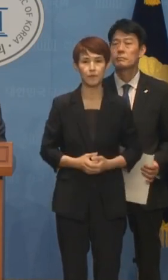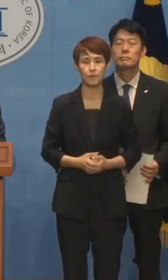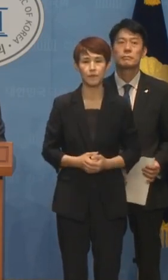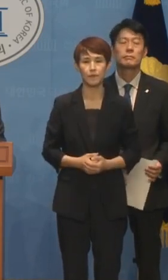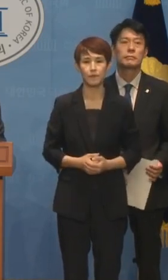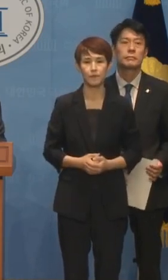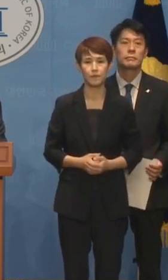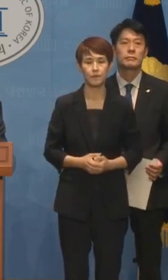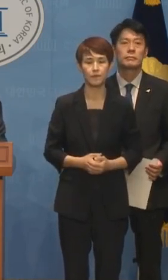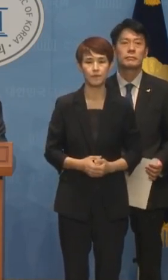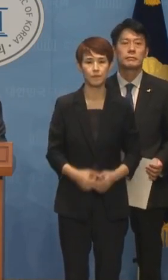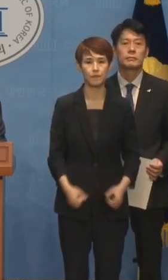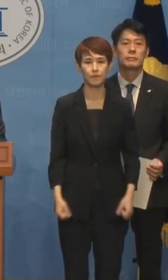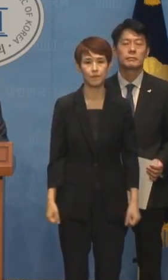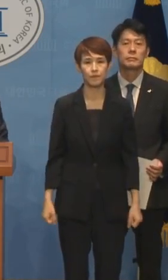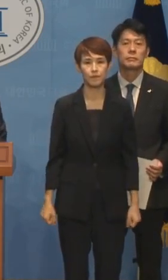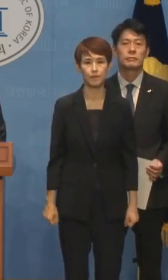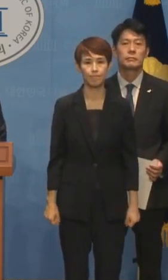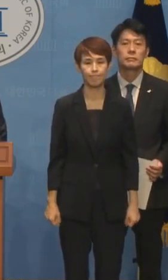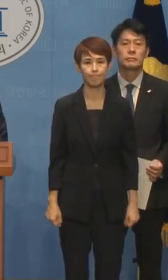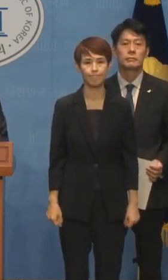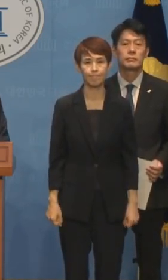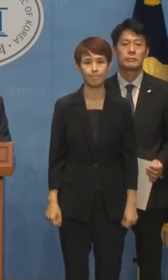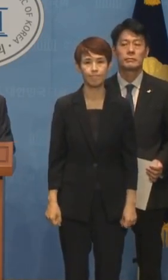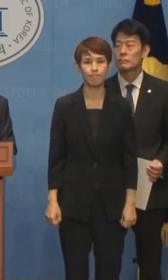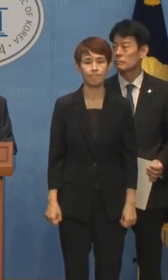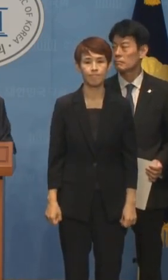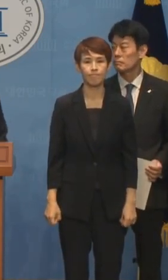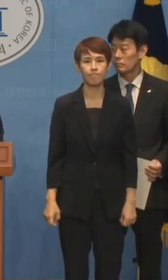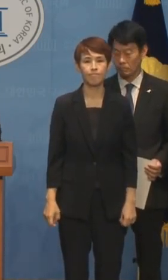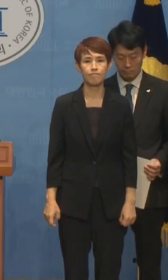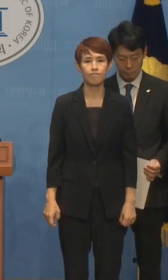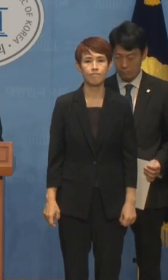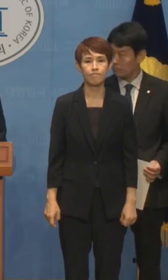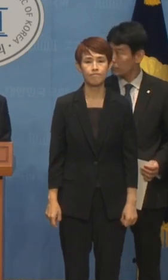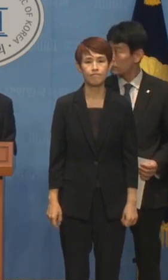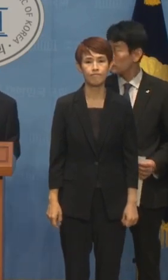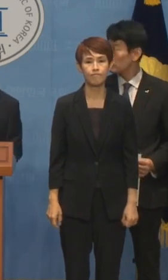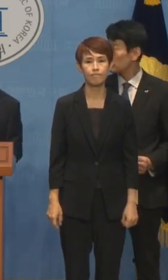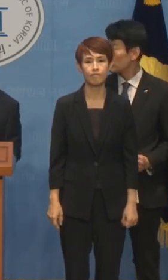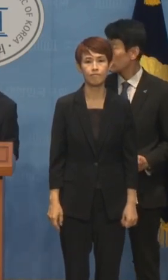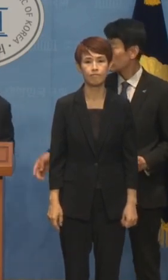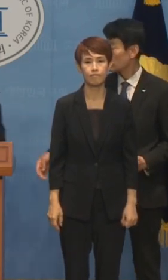밖에서 질의응답을 하도록 그렇게 하겠습니다. 예.